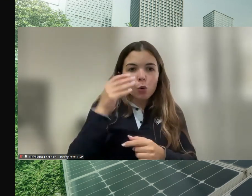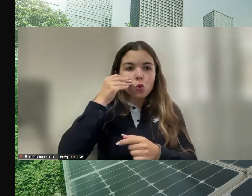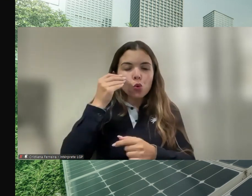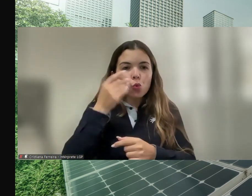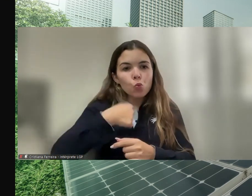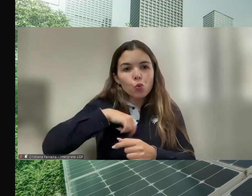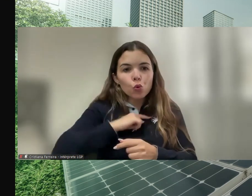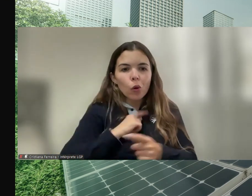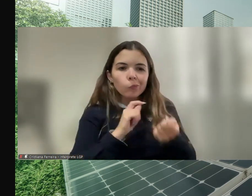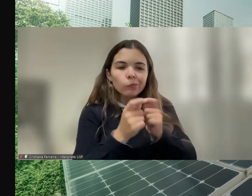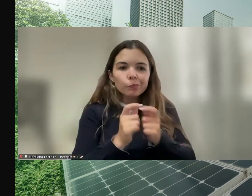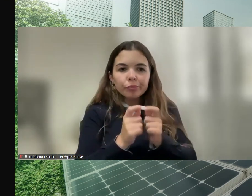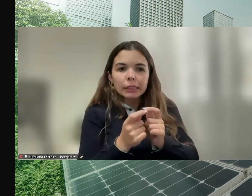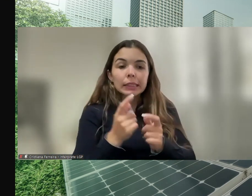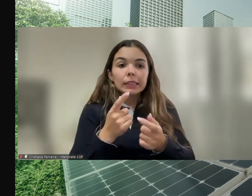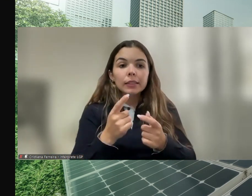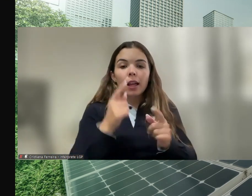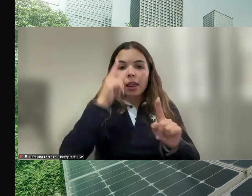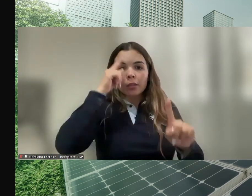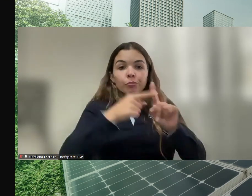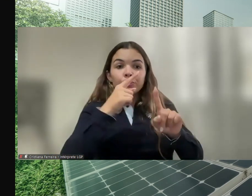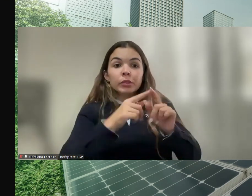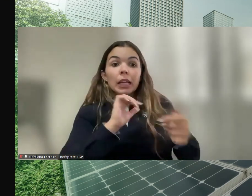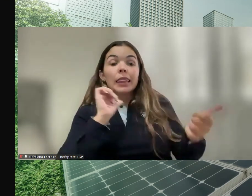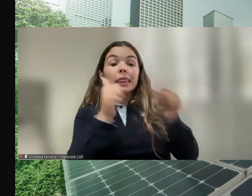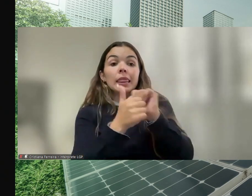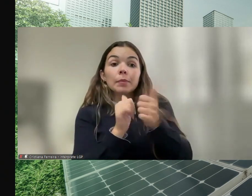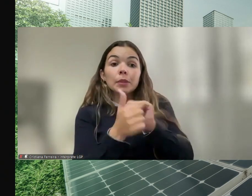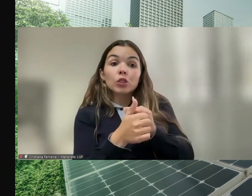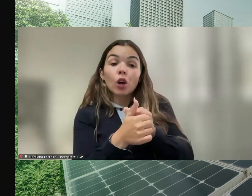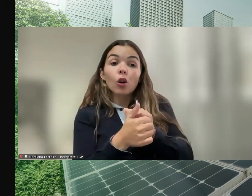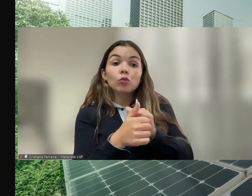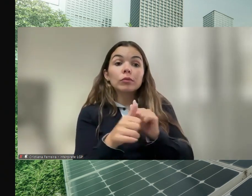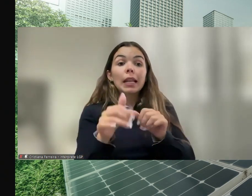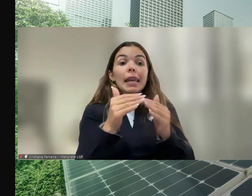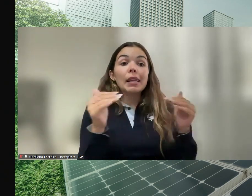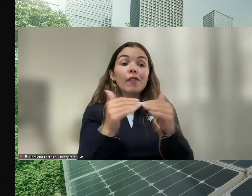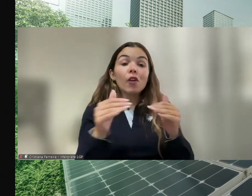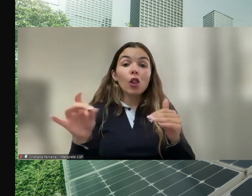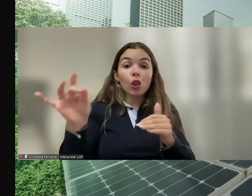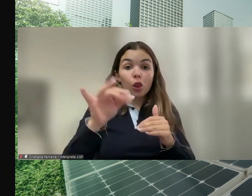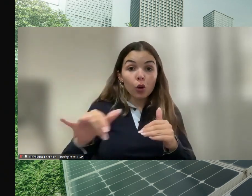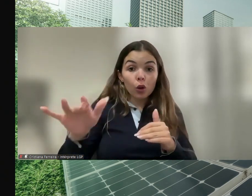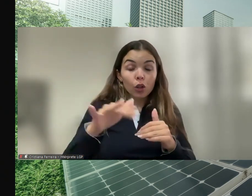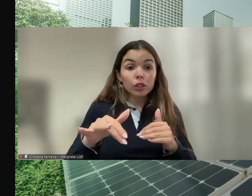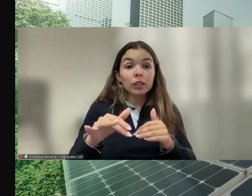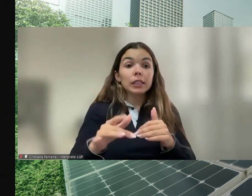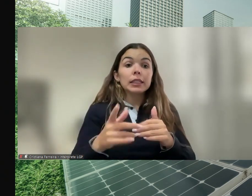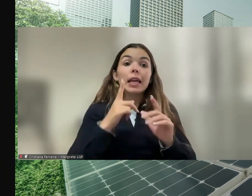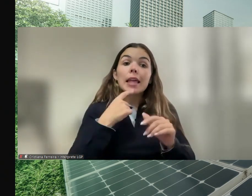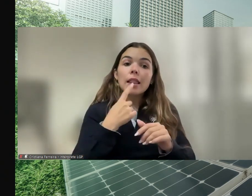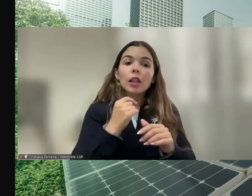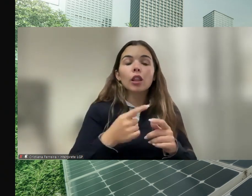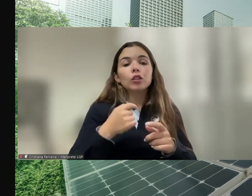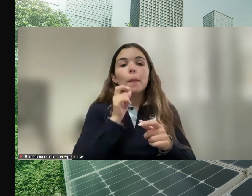podemos operacionalizar os princípios de adaptação a nível local. Em inglês é Locally Led